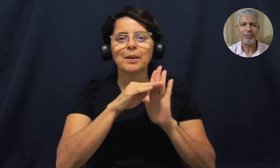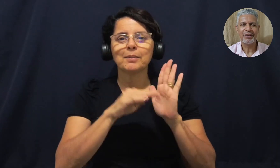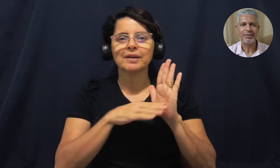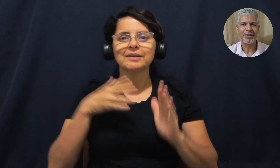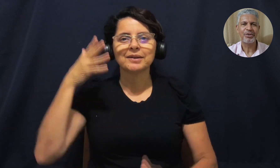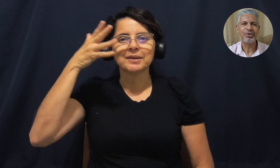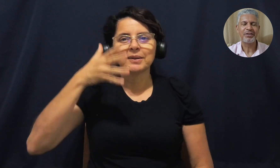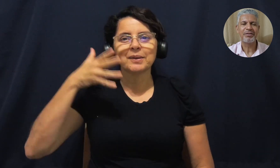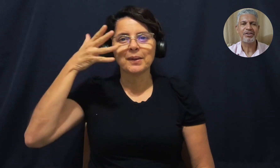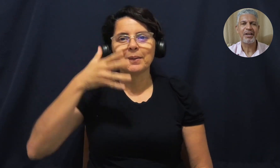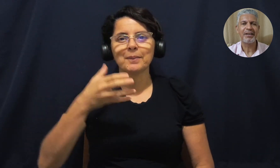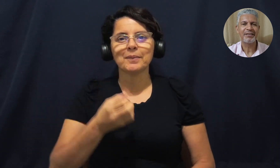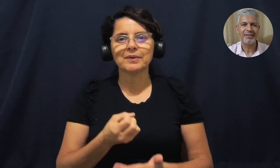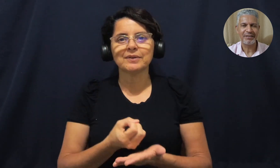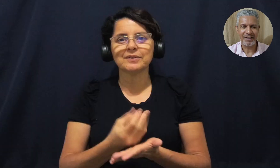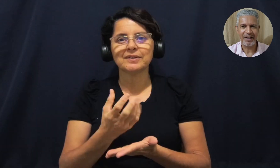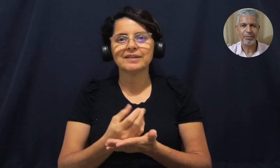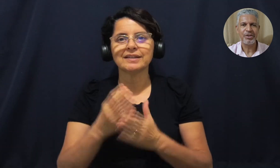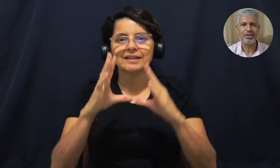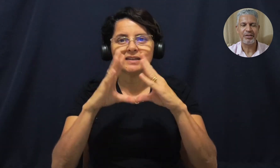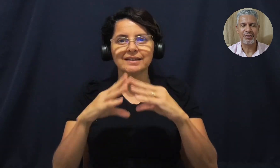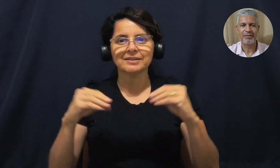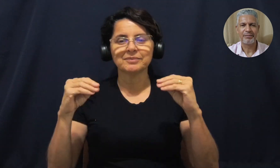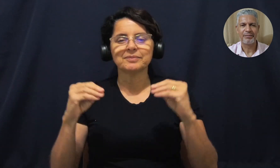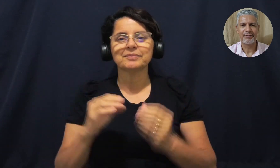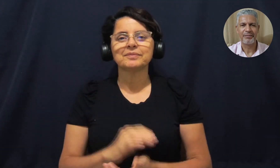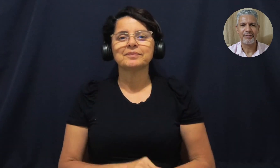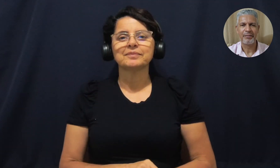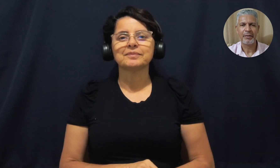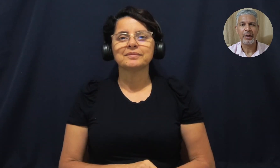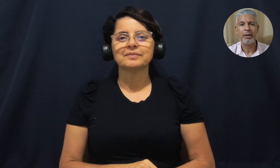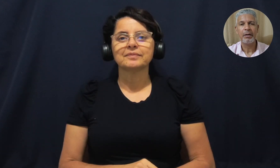ao programa de explanações evangélicas da Seara Bendita.